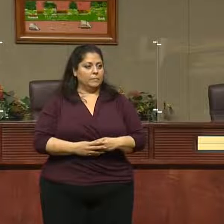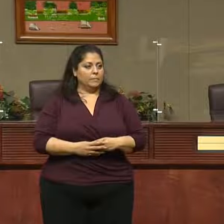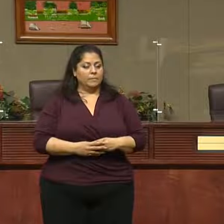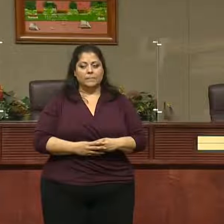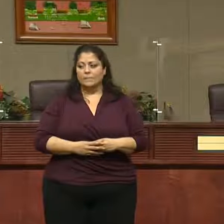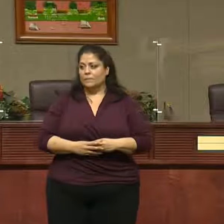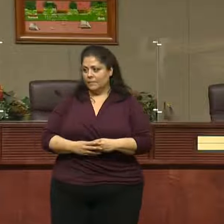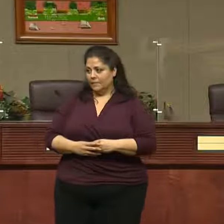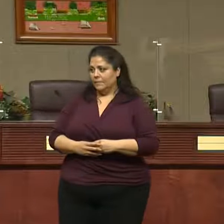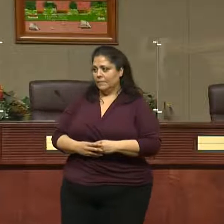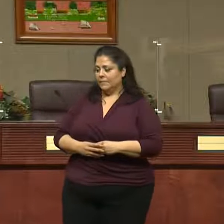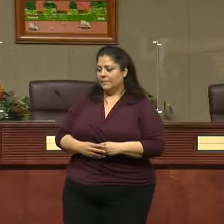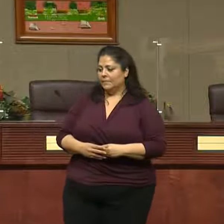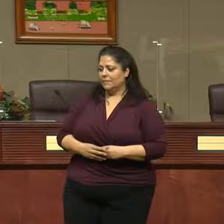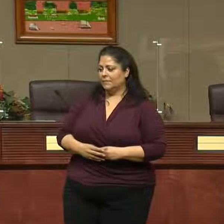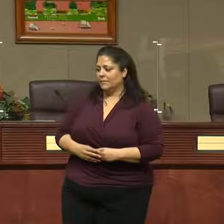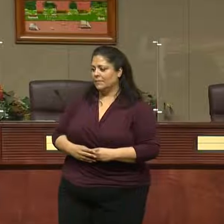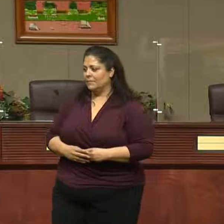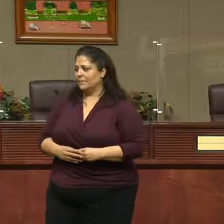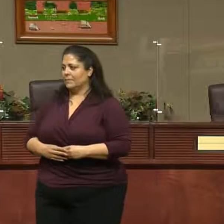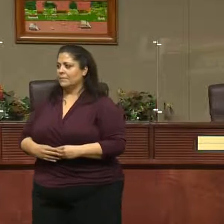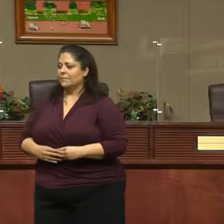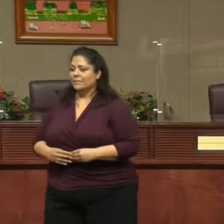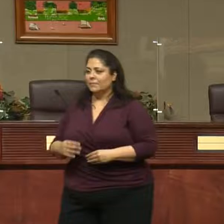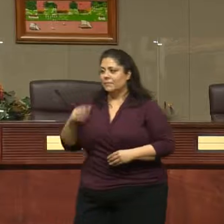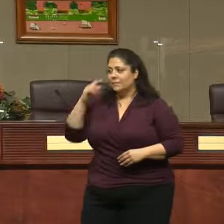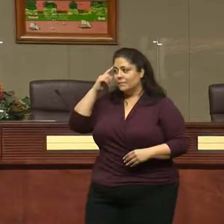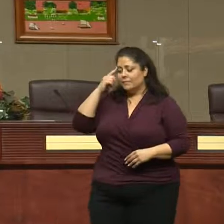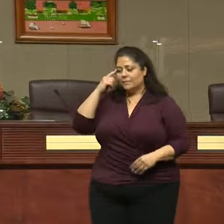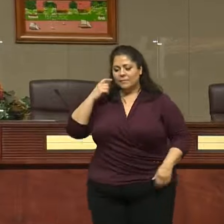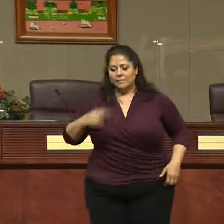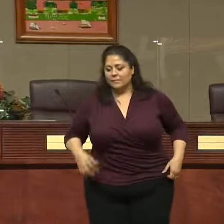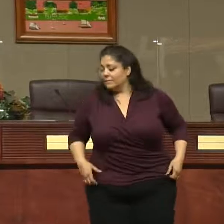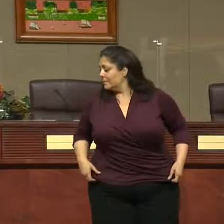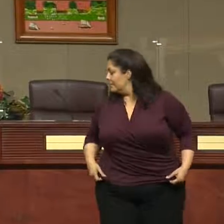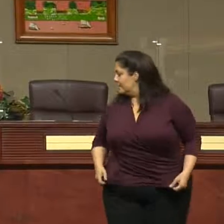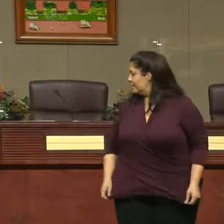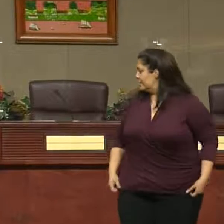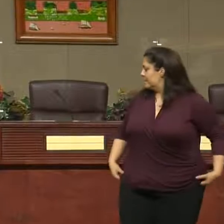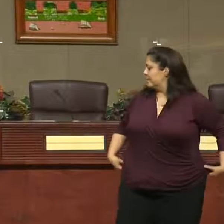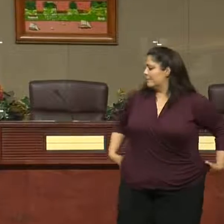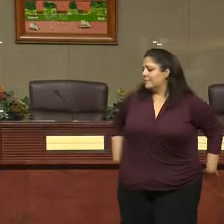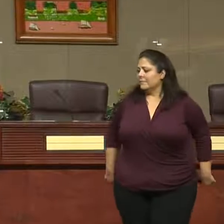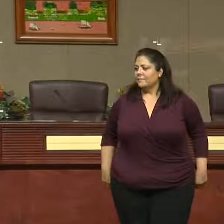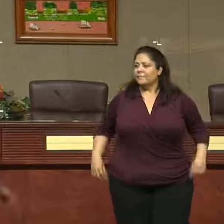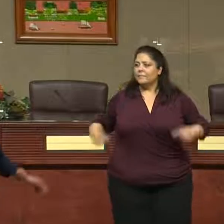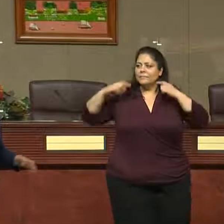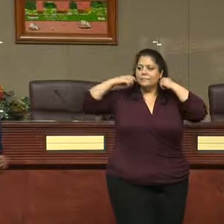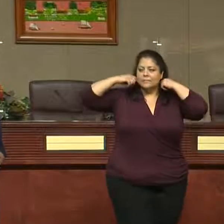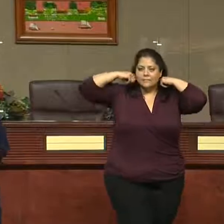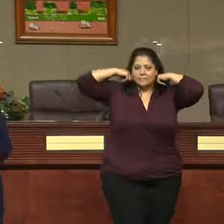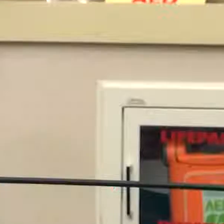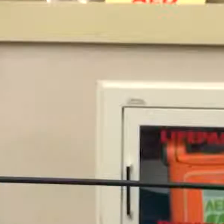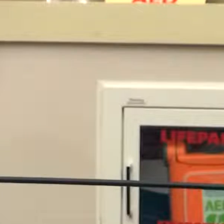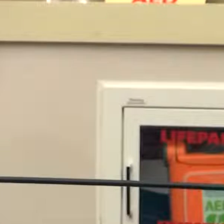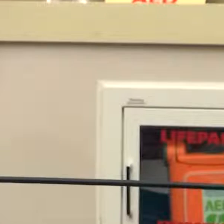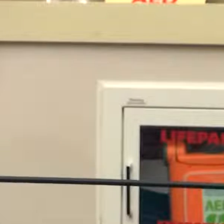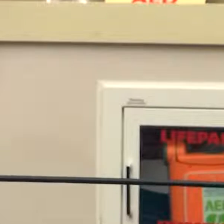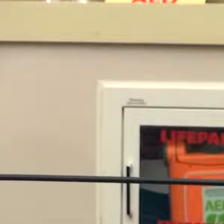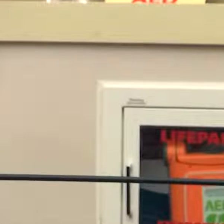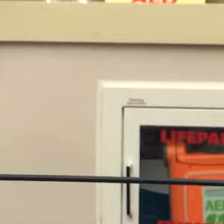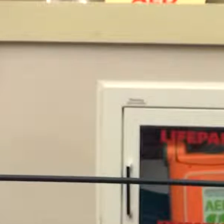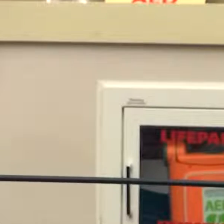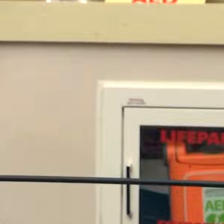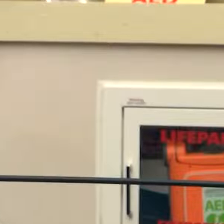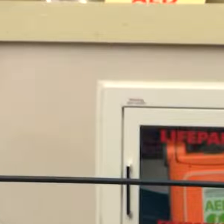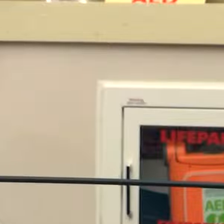Buenas tardes, Félix Pirela de Telemundo para el doctor Raúl Pino. Doctor, quisiera para nuestra comunidad hispana que está a esta hora en sintonía de Telemundo